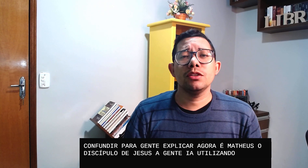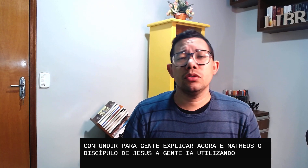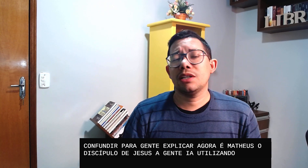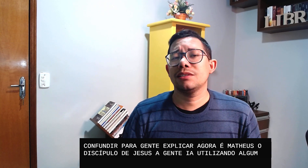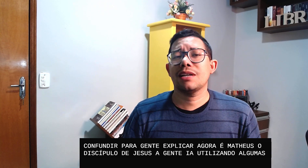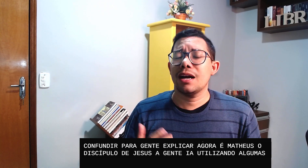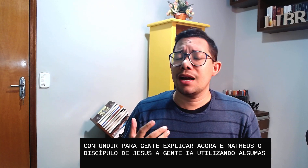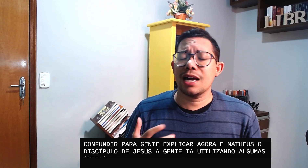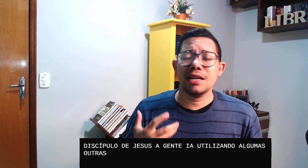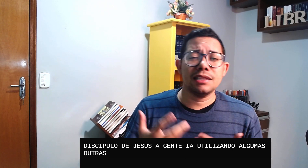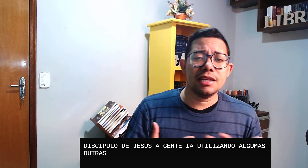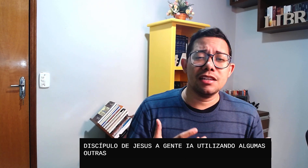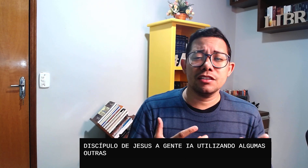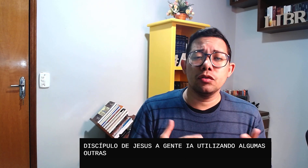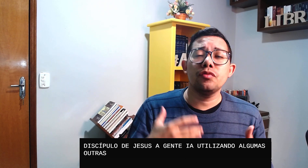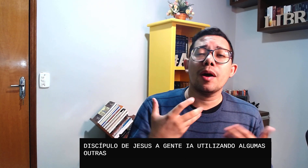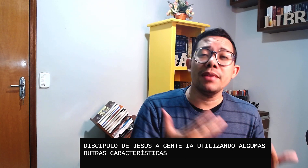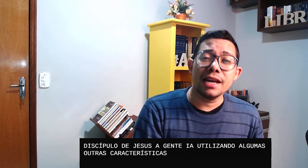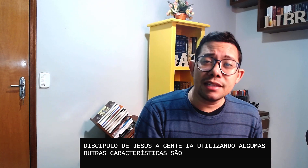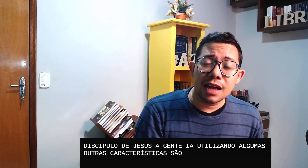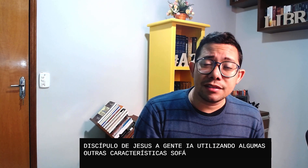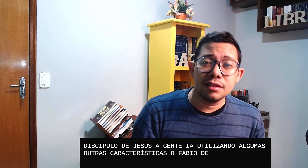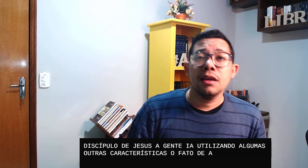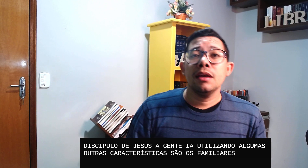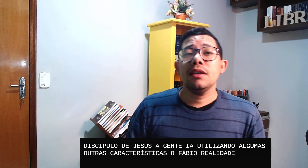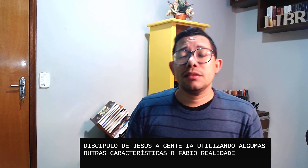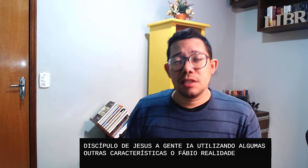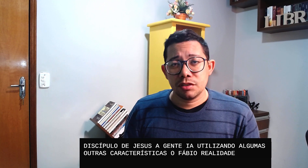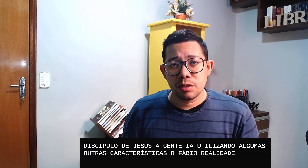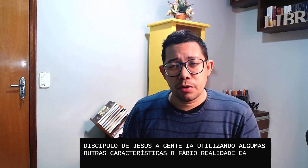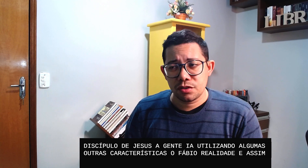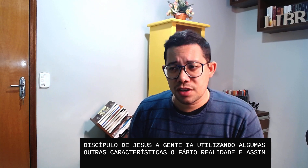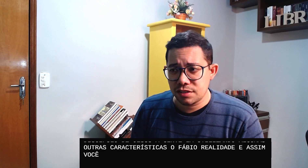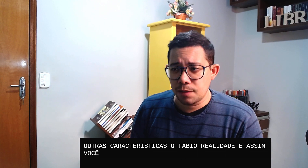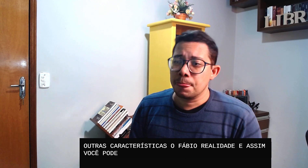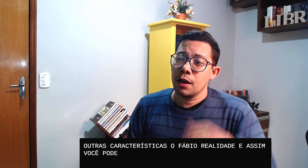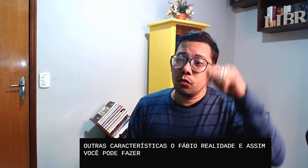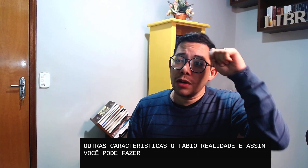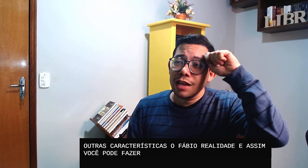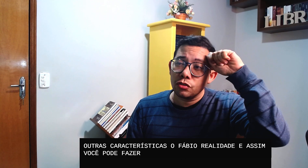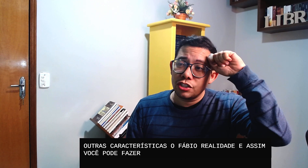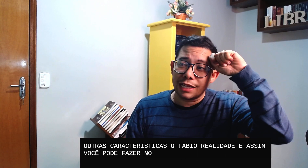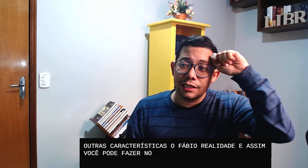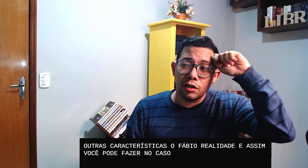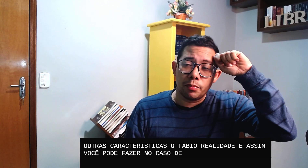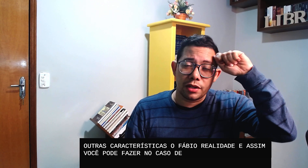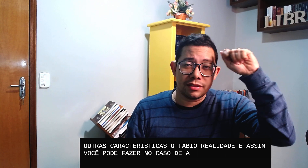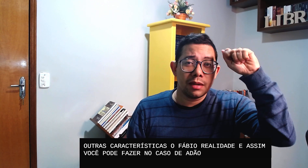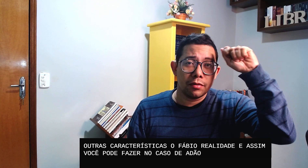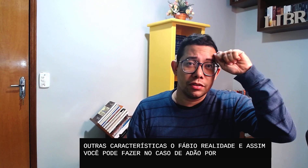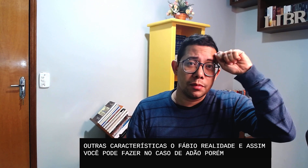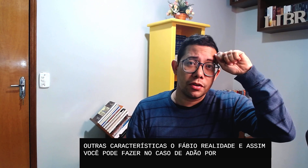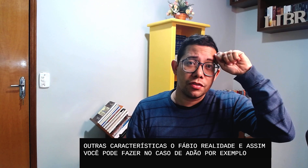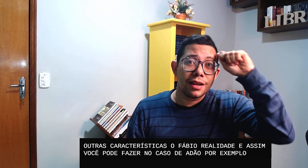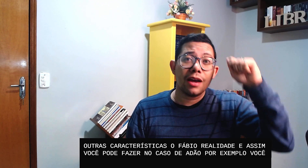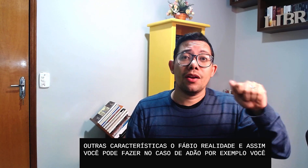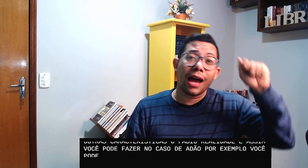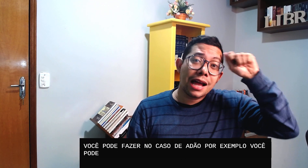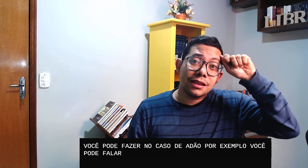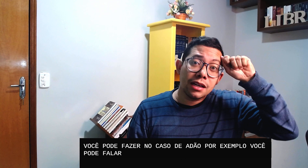outras características ou familiaridades. E assim você pode fazer. No caso de Adão, por exemplo, você pode falar, Adão,